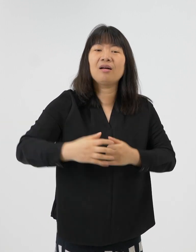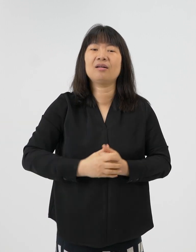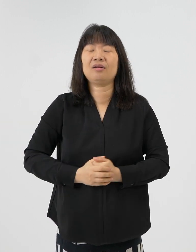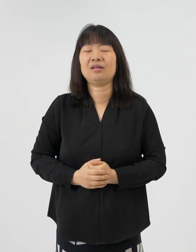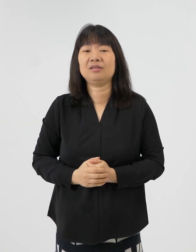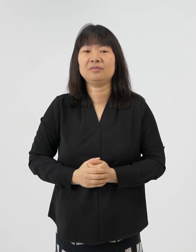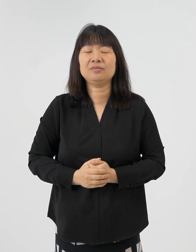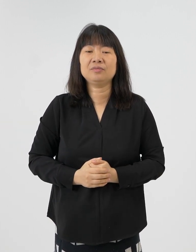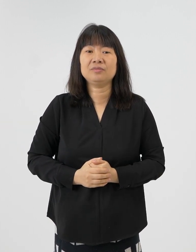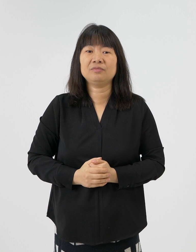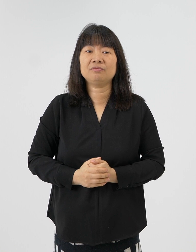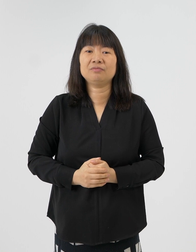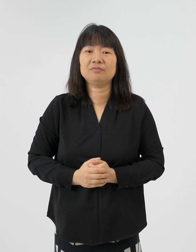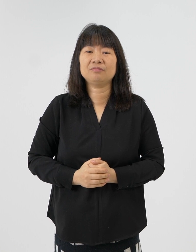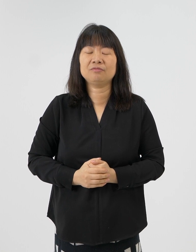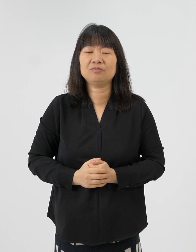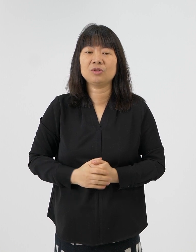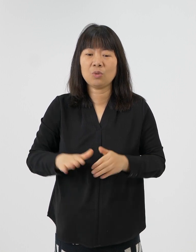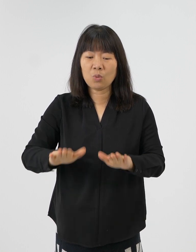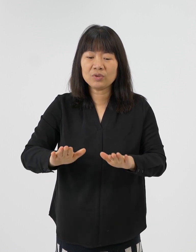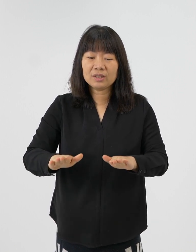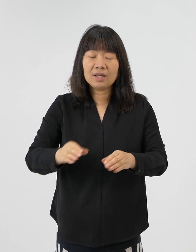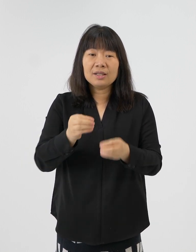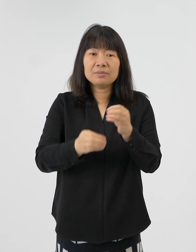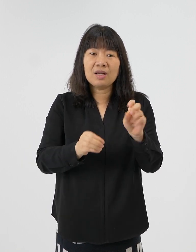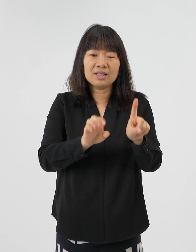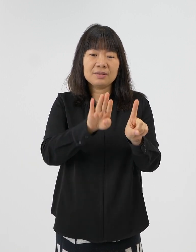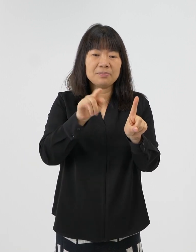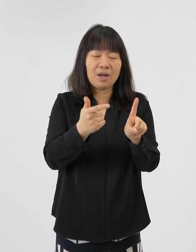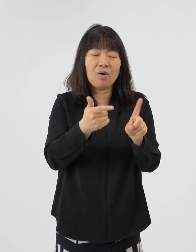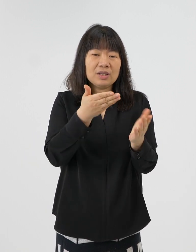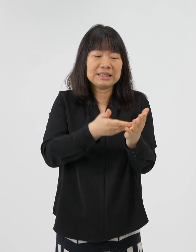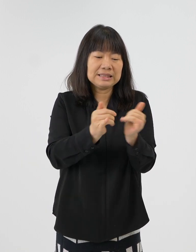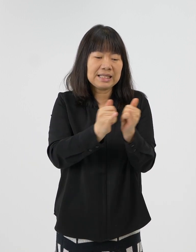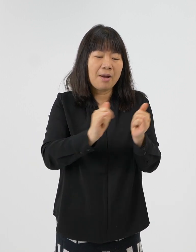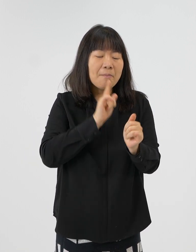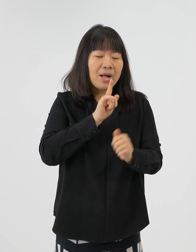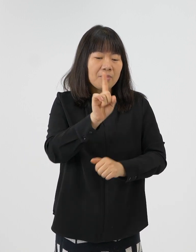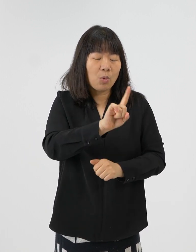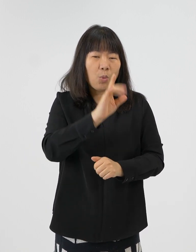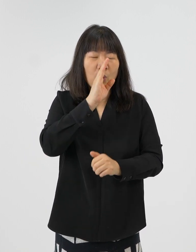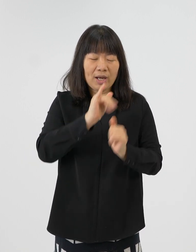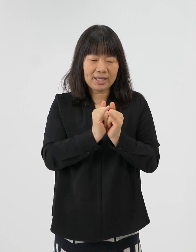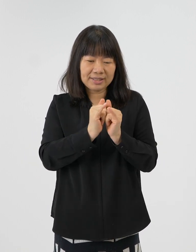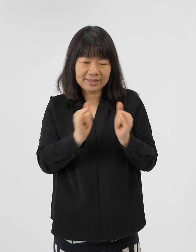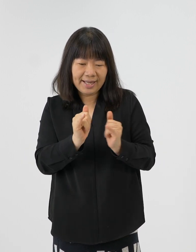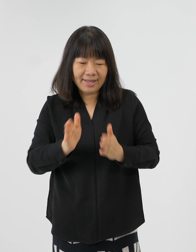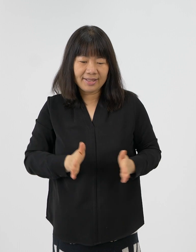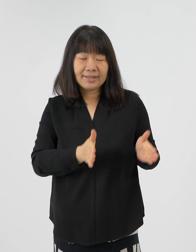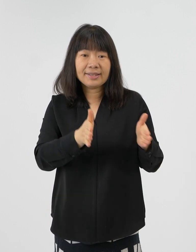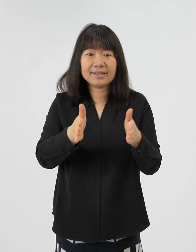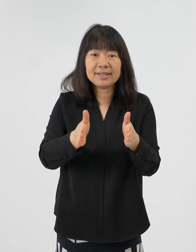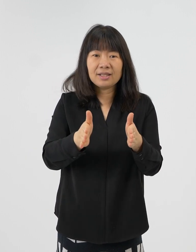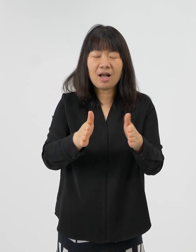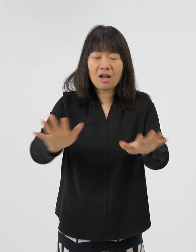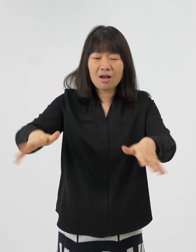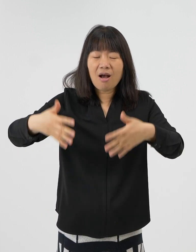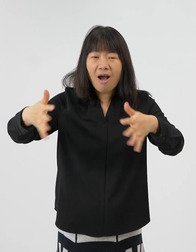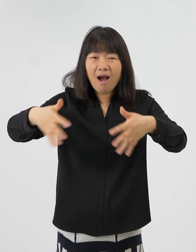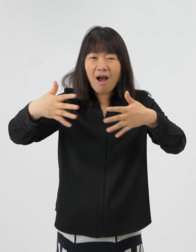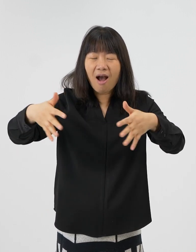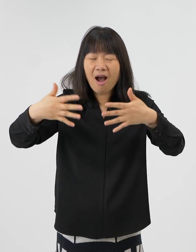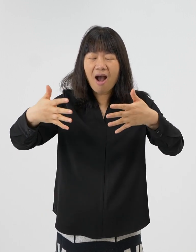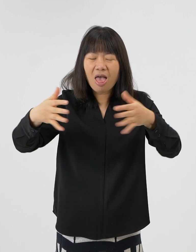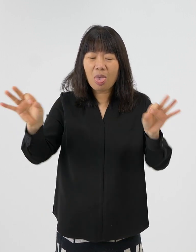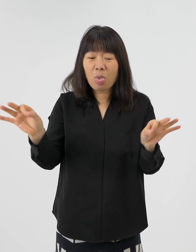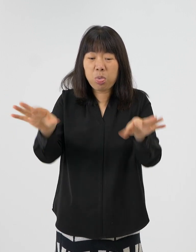뺏어갑니다. 그래서 오늘 시편 1편의 기자가 뭐라 그래요? 악인의 길은 바람에 나는